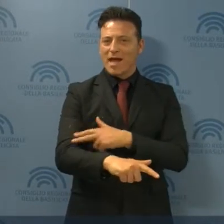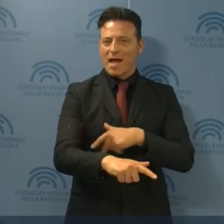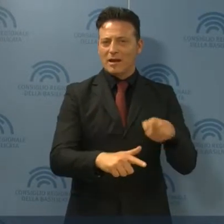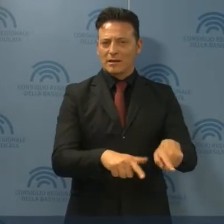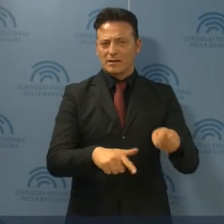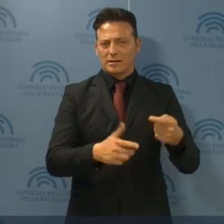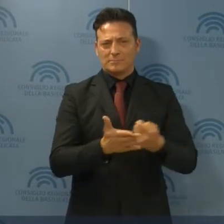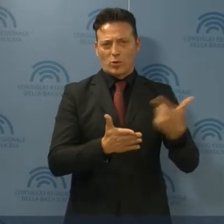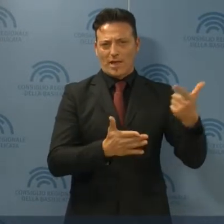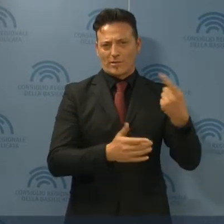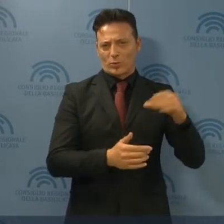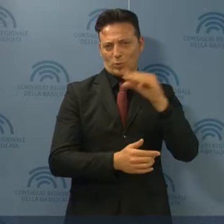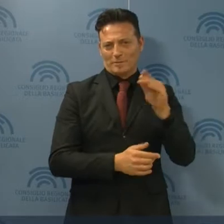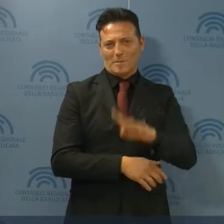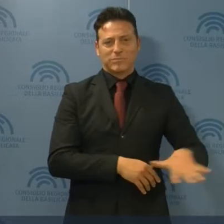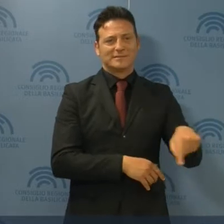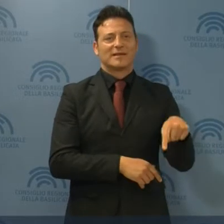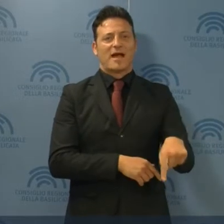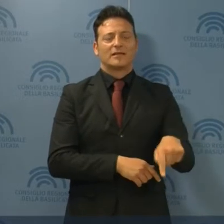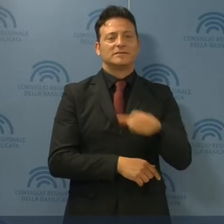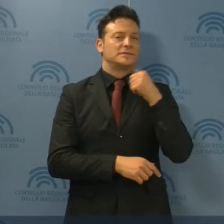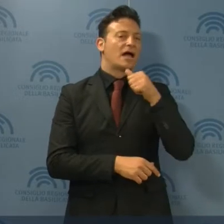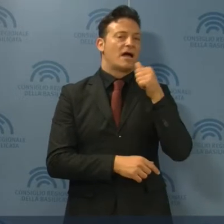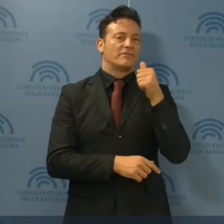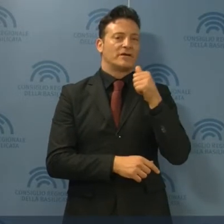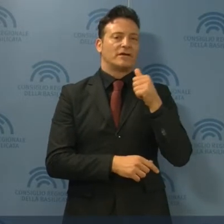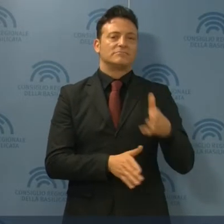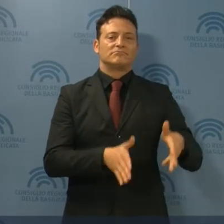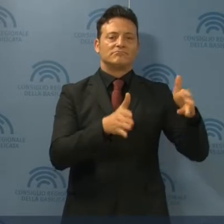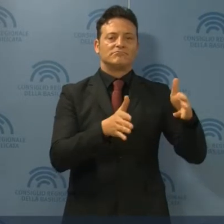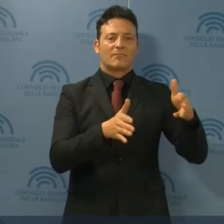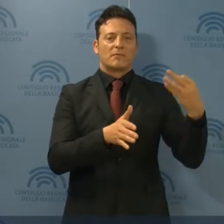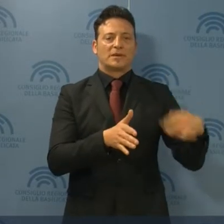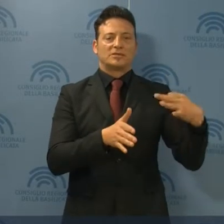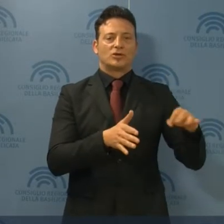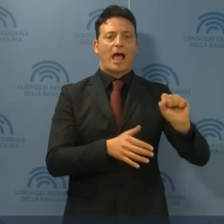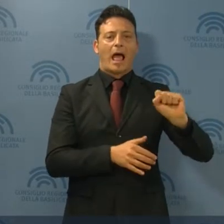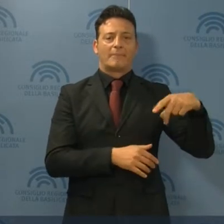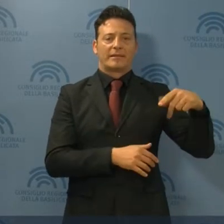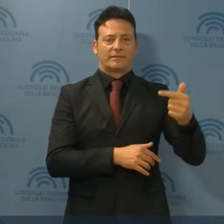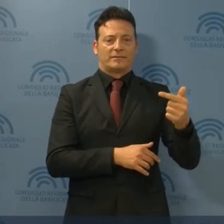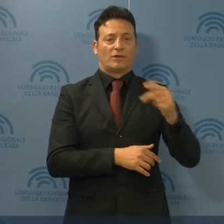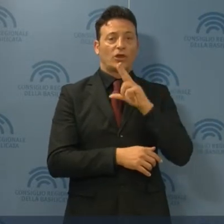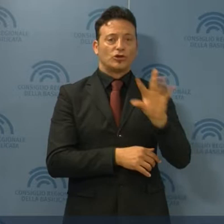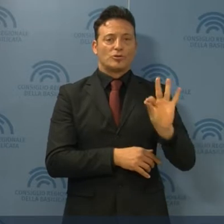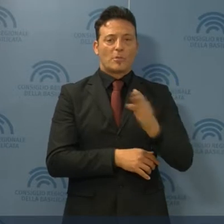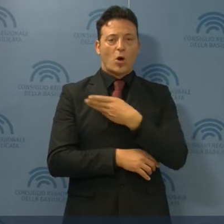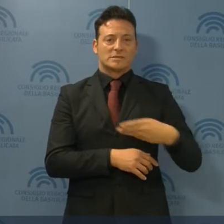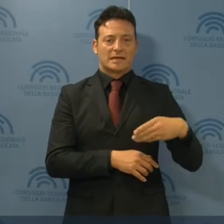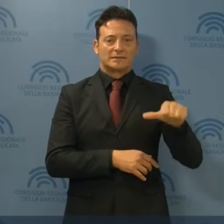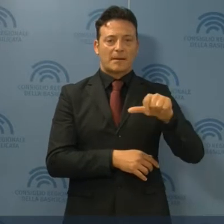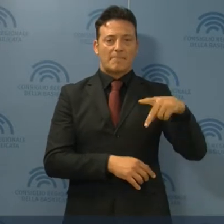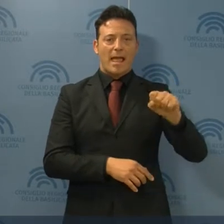d'ingresso del turismo in basilicata serve una sede prestigiosa della pt lo sostiene il consigliere